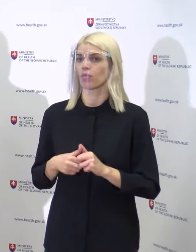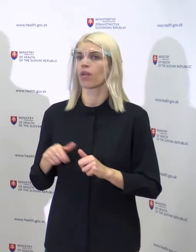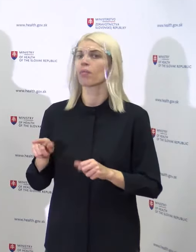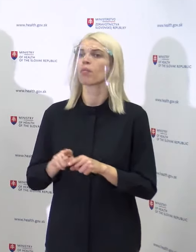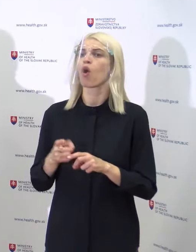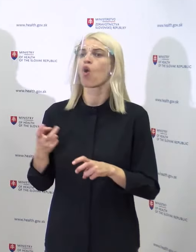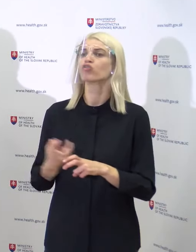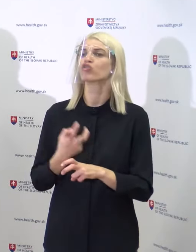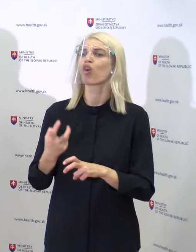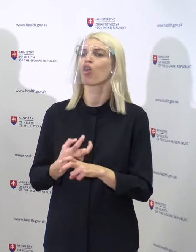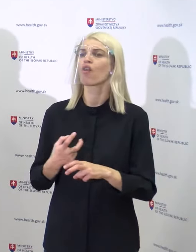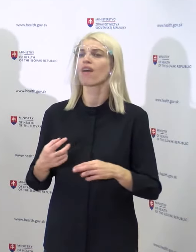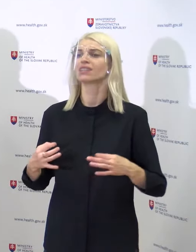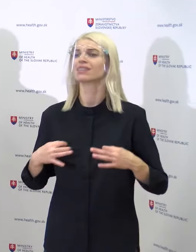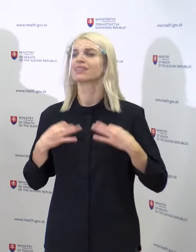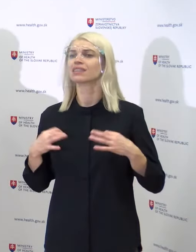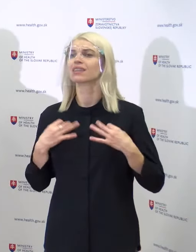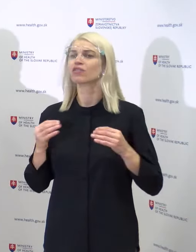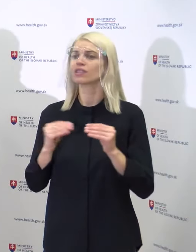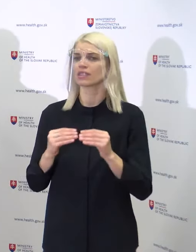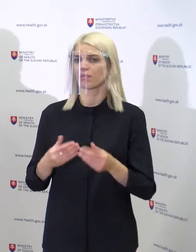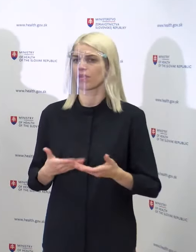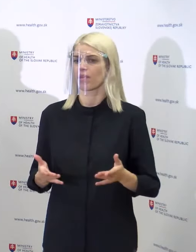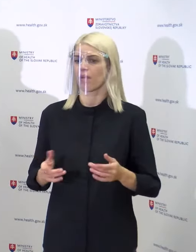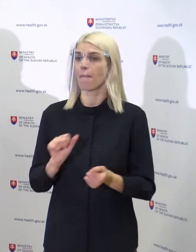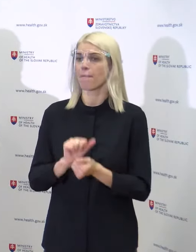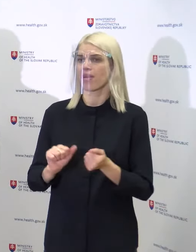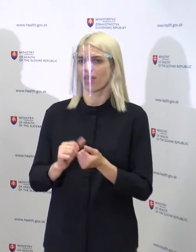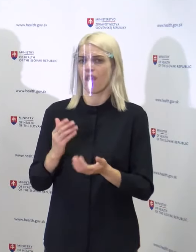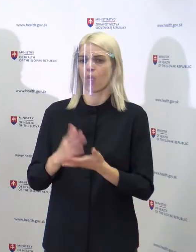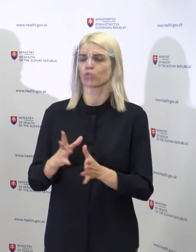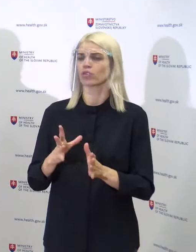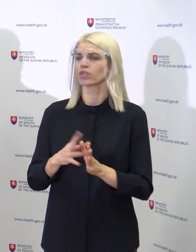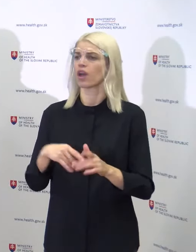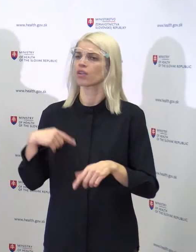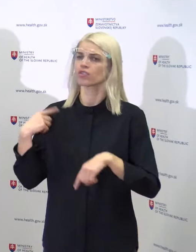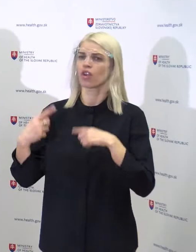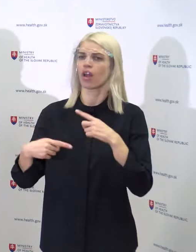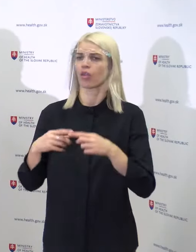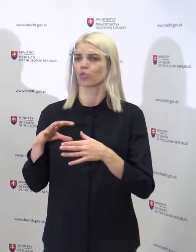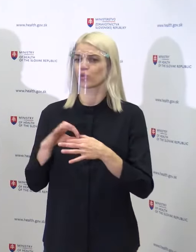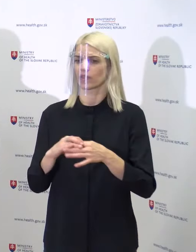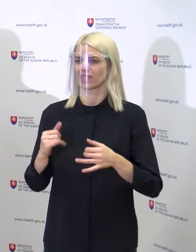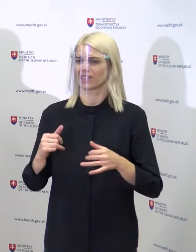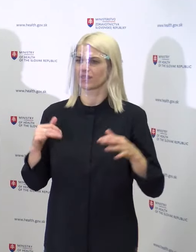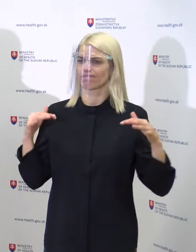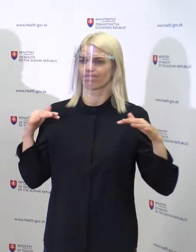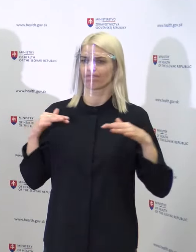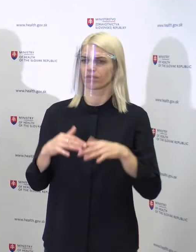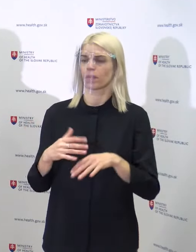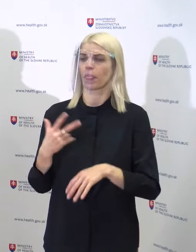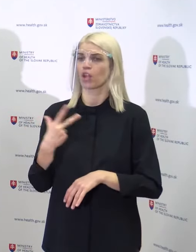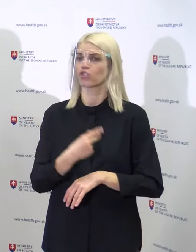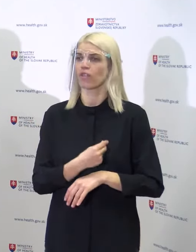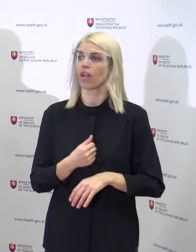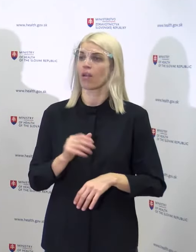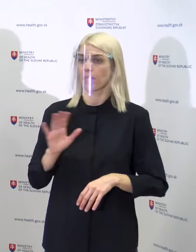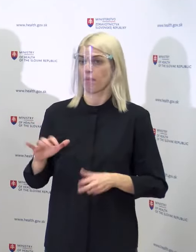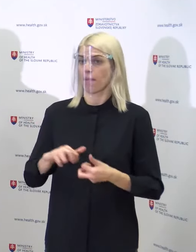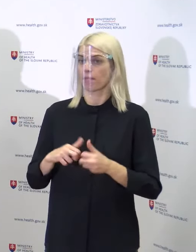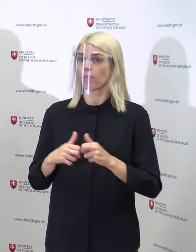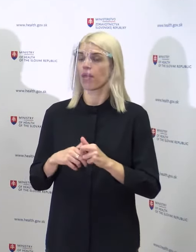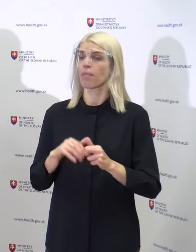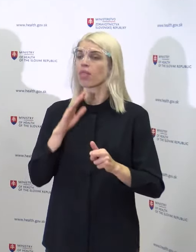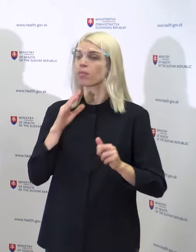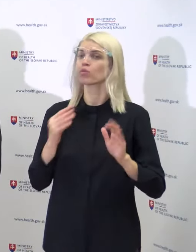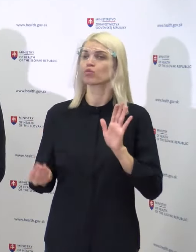zákon na očkovanie, to médiá to už riešia od začiatku vlastne toto masové očkovania. Je tam nejaký problém, prečo sa to nedá zaviesť, alebo čo